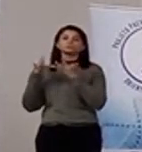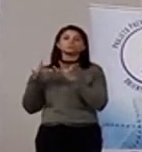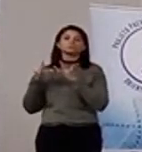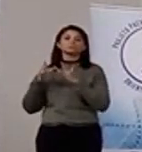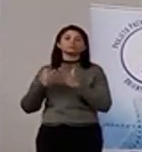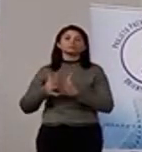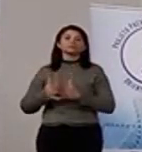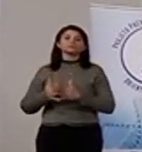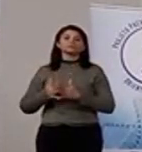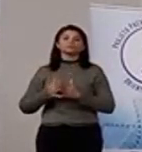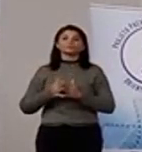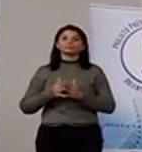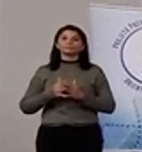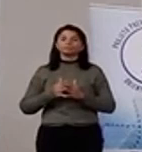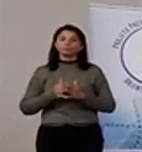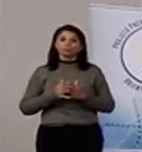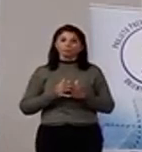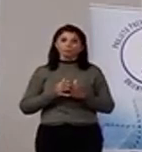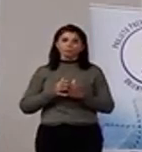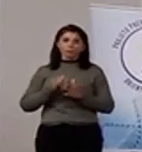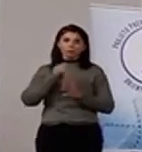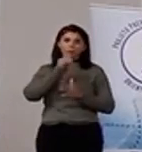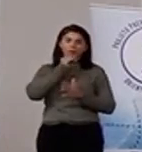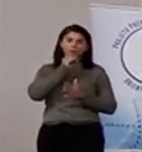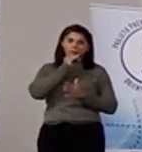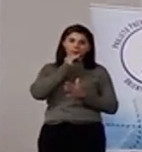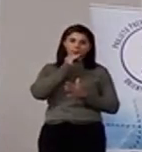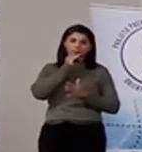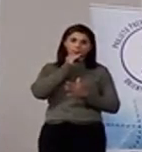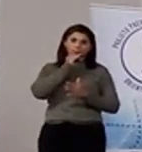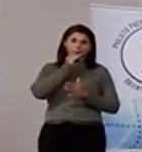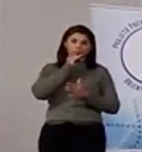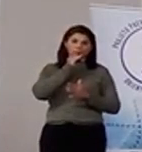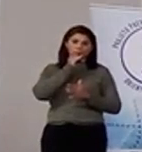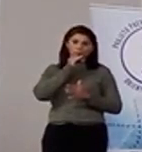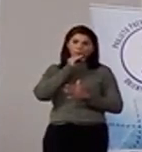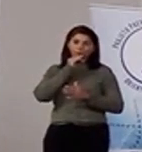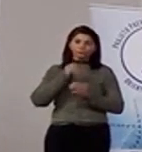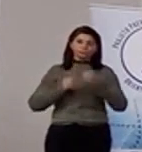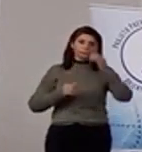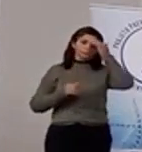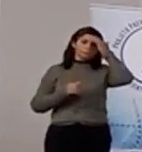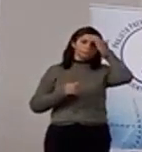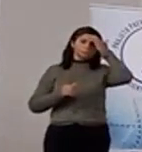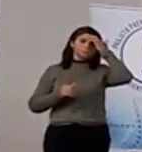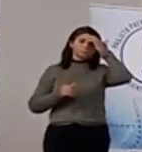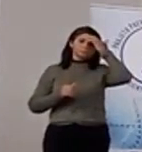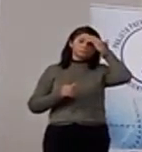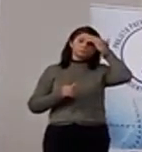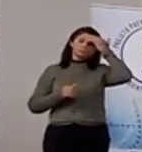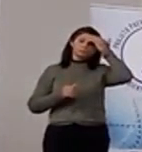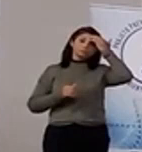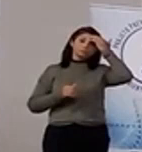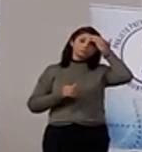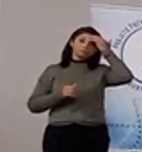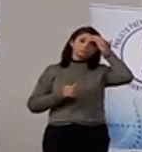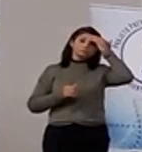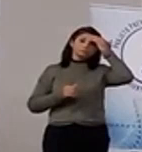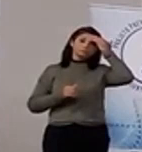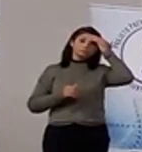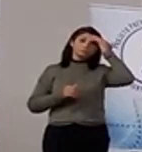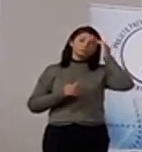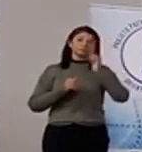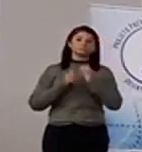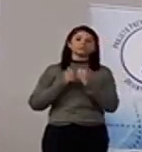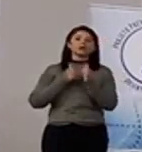Por exemplo, a gente está sabendo do acompanhamento genético com o Dr. Charles já desde o ano